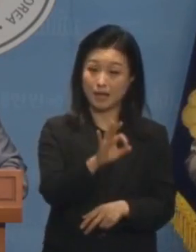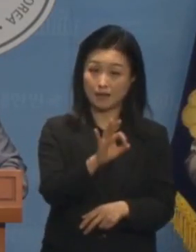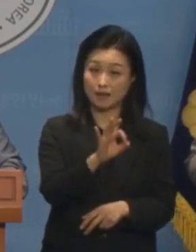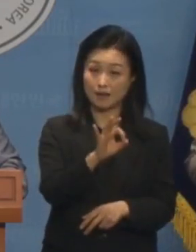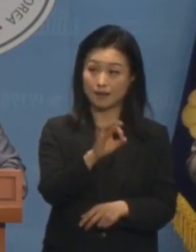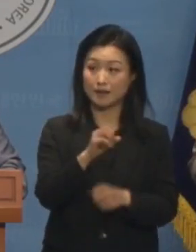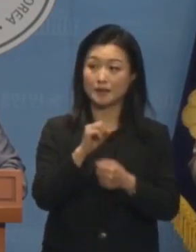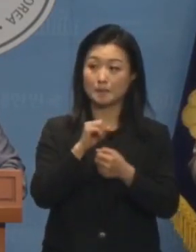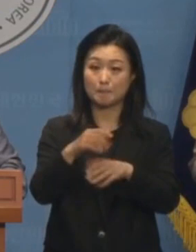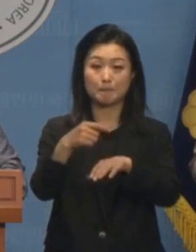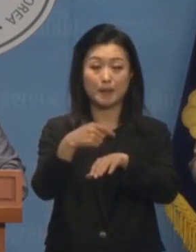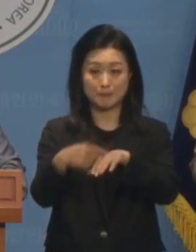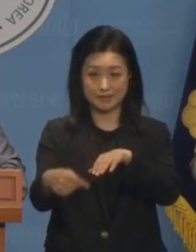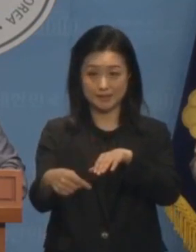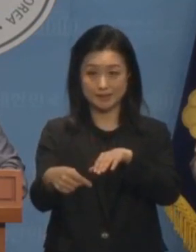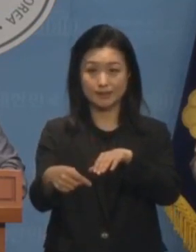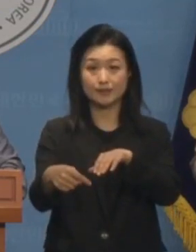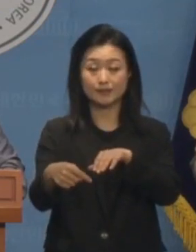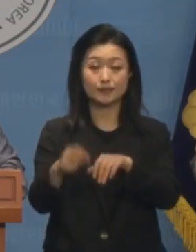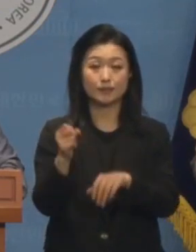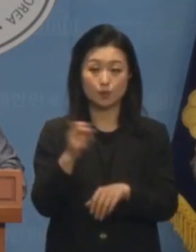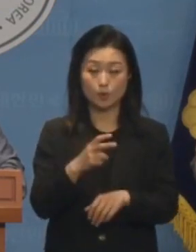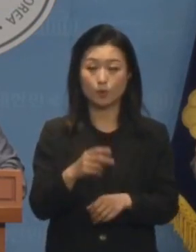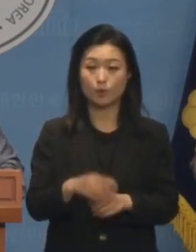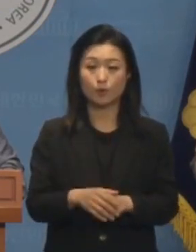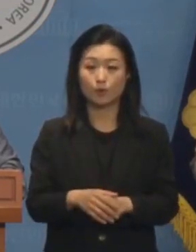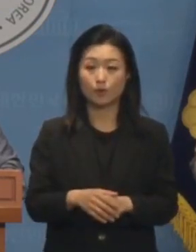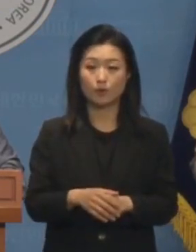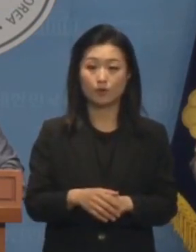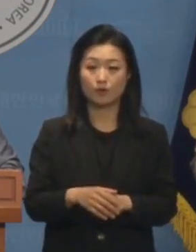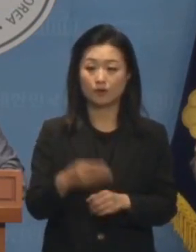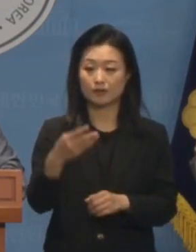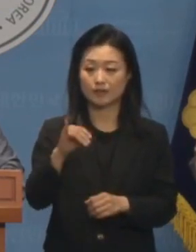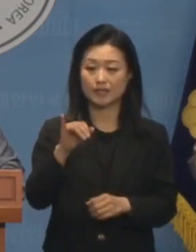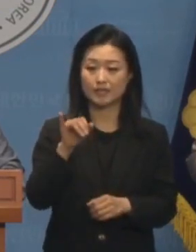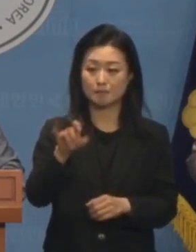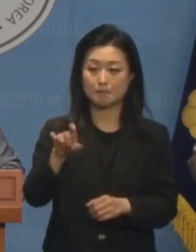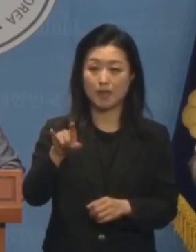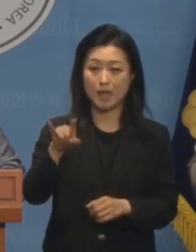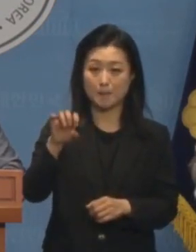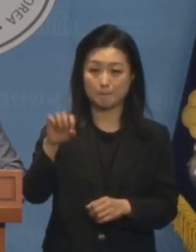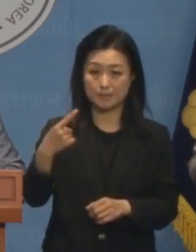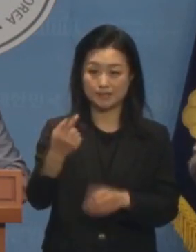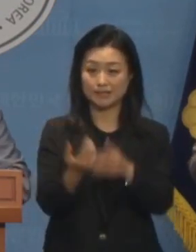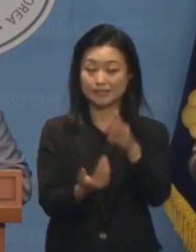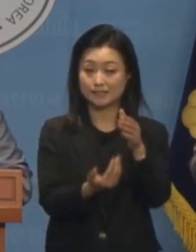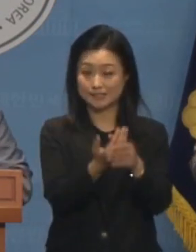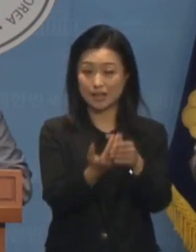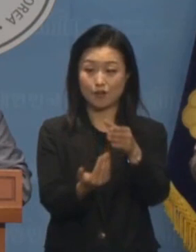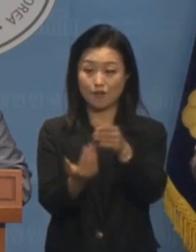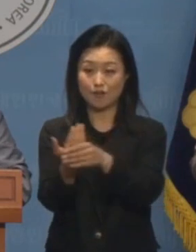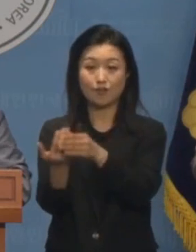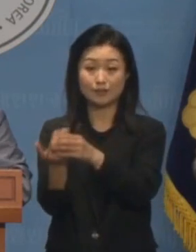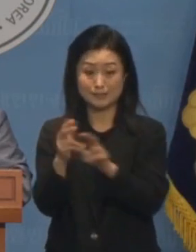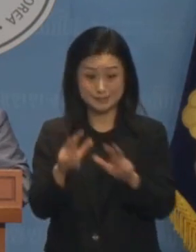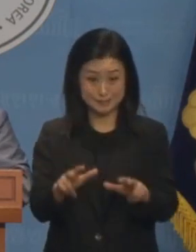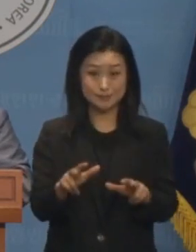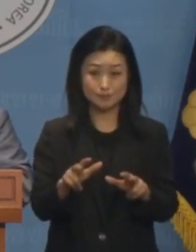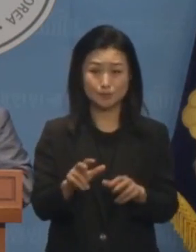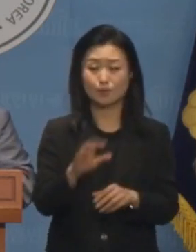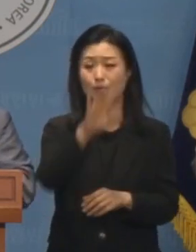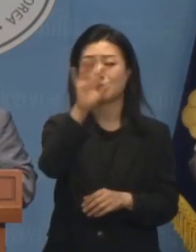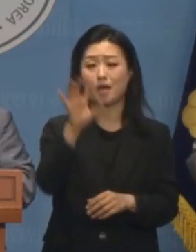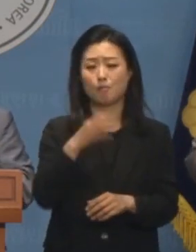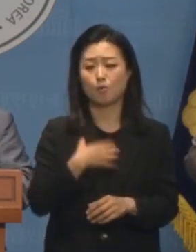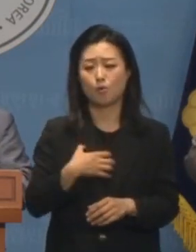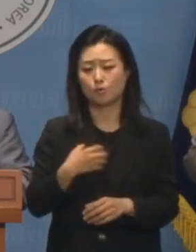쿠팡, 배민 그리고 배달앱 그리고 TMF 사태에서의 피해 같은 일들이 지금 이 순간에도 발생하고 있고 지금도